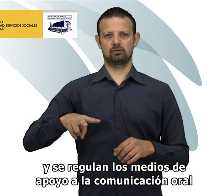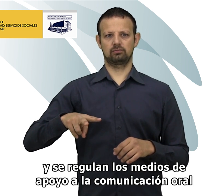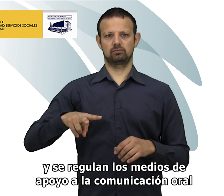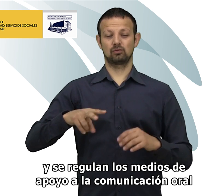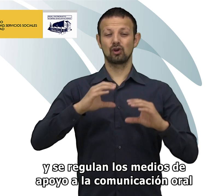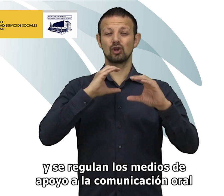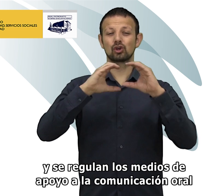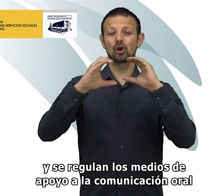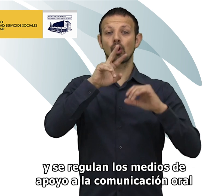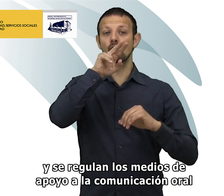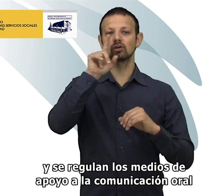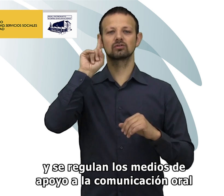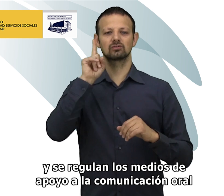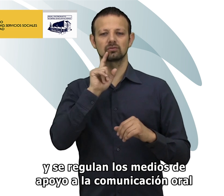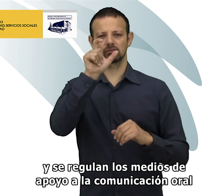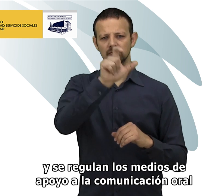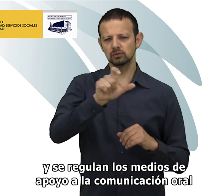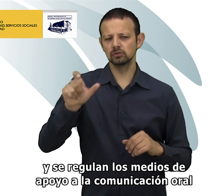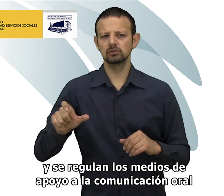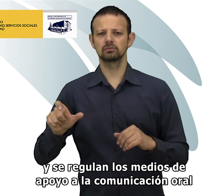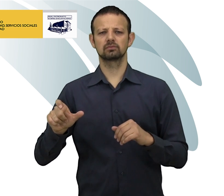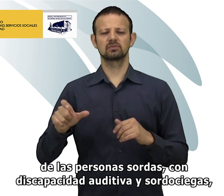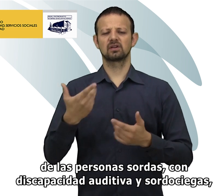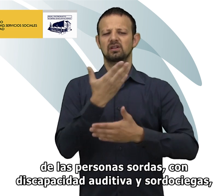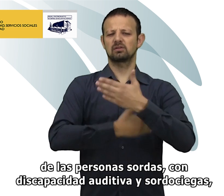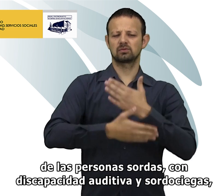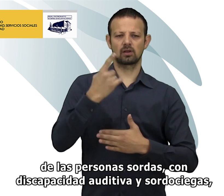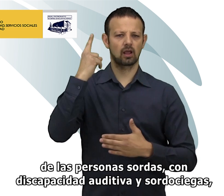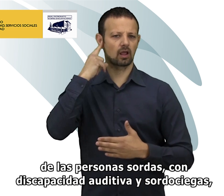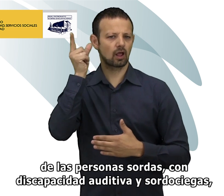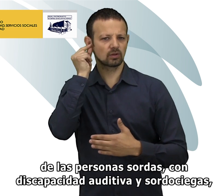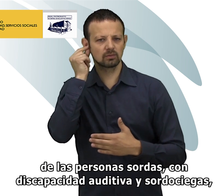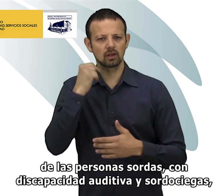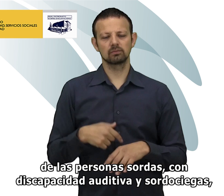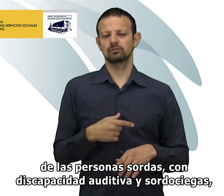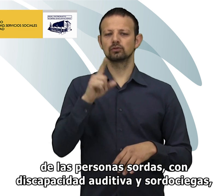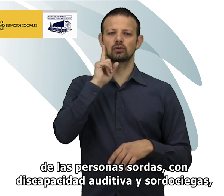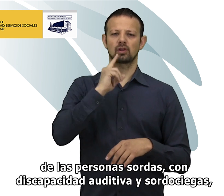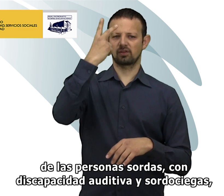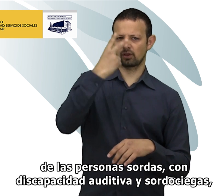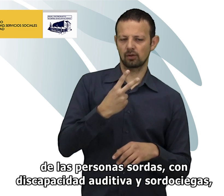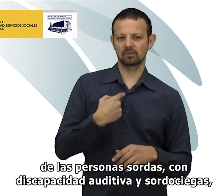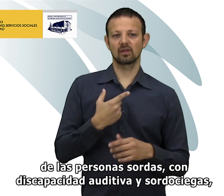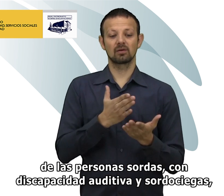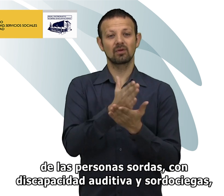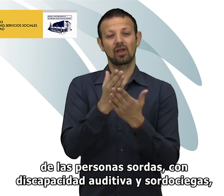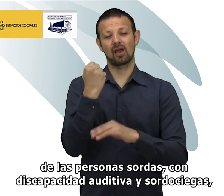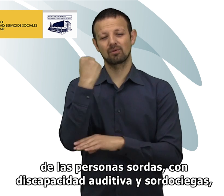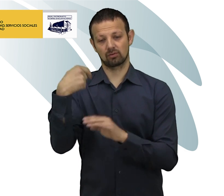signos españolas y se regulan los medios de apoyo a la comunicación oral de las personas sordas con discapacidad auditiva y